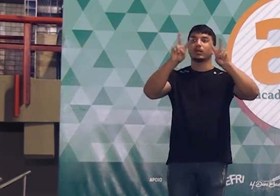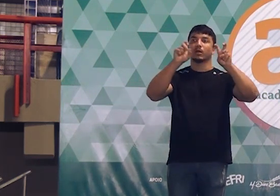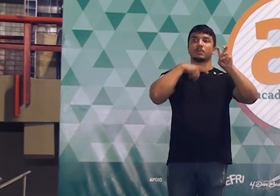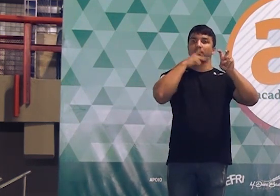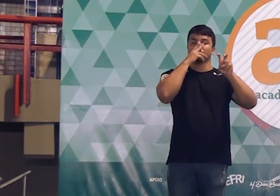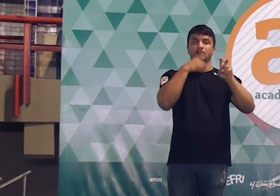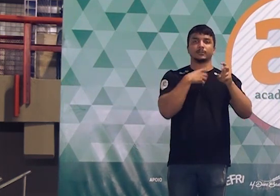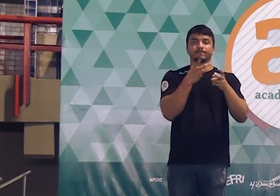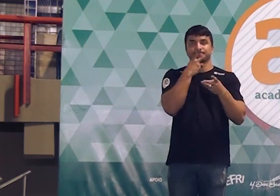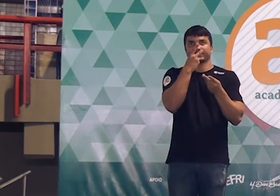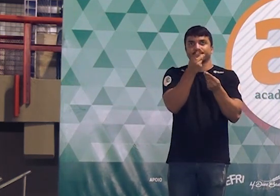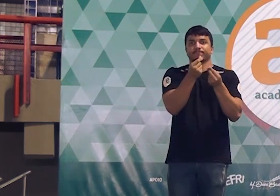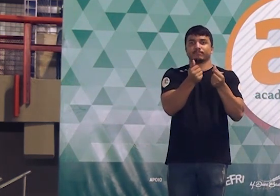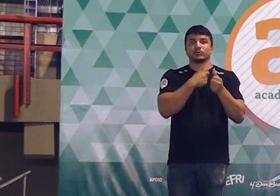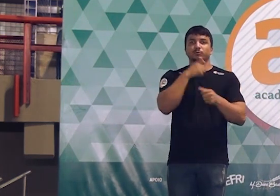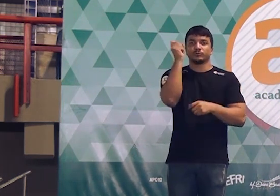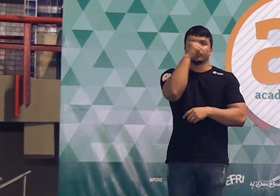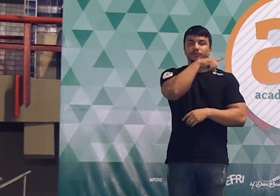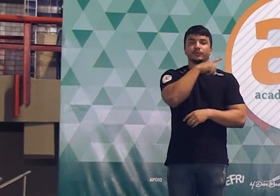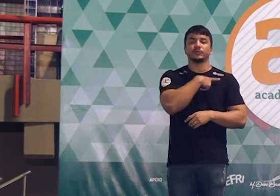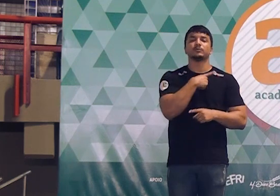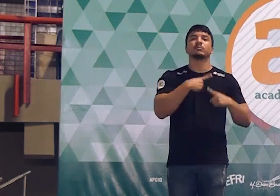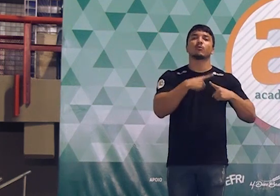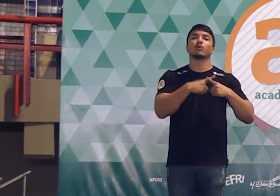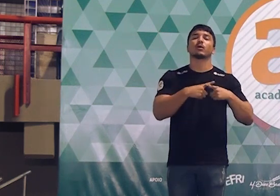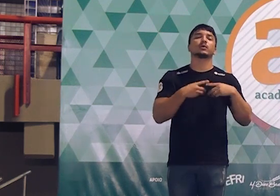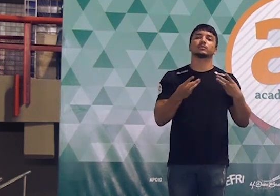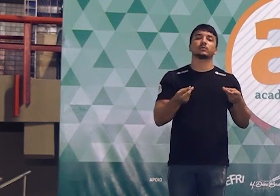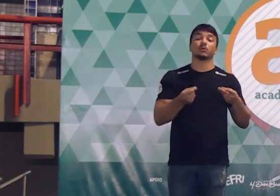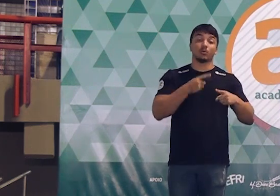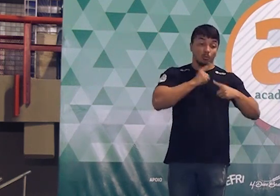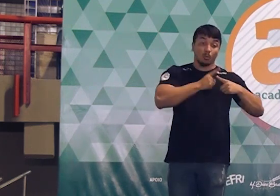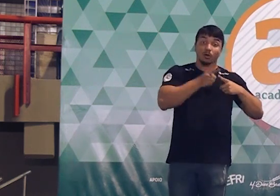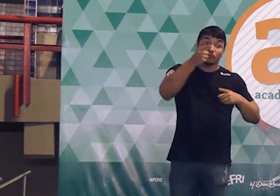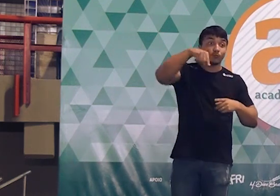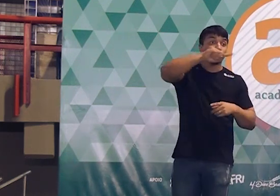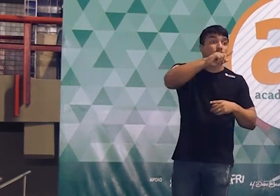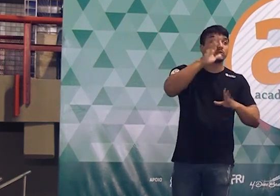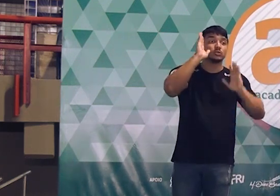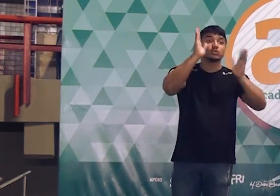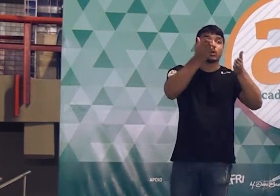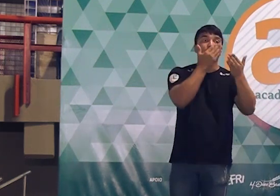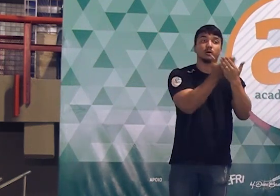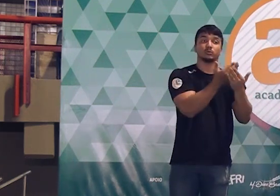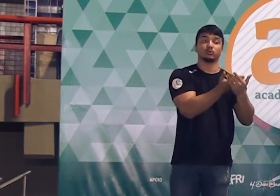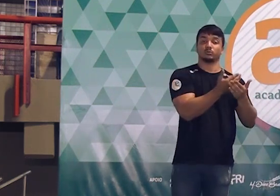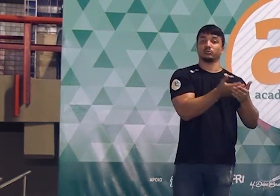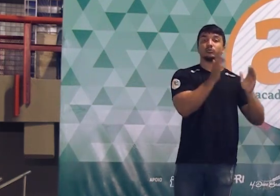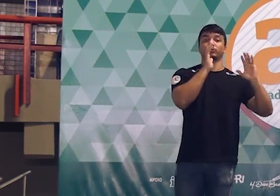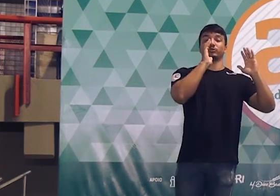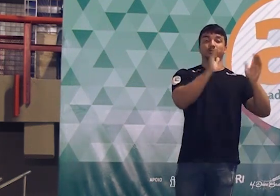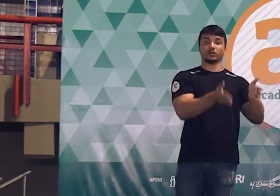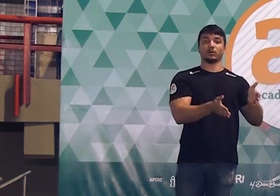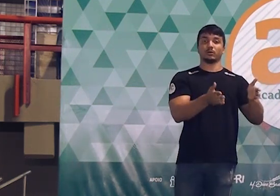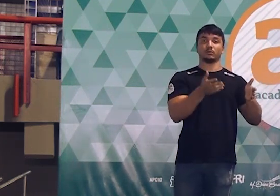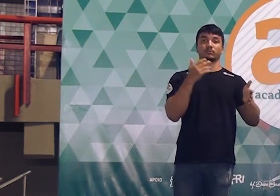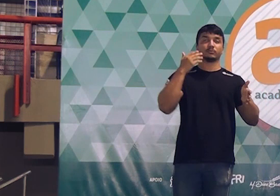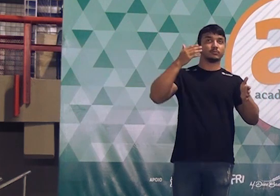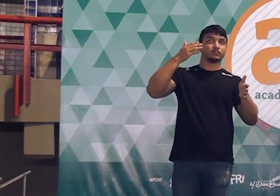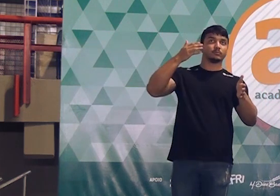que é bem árduo, que é bem difícil. Por quê, Trigueiro? Porque você já estudou